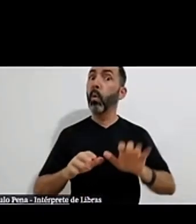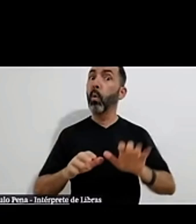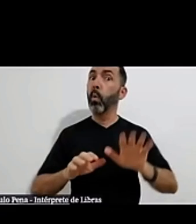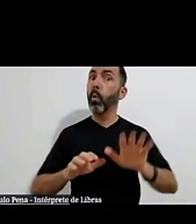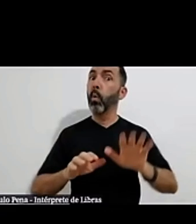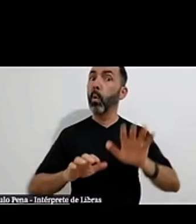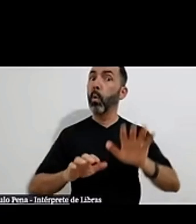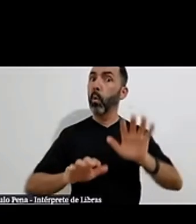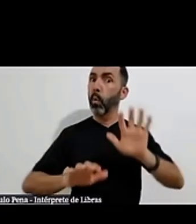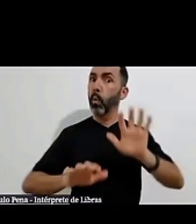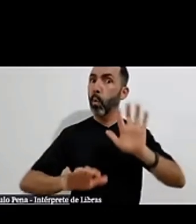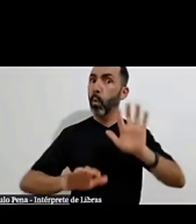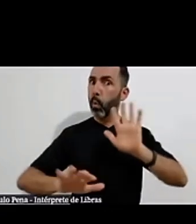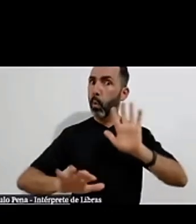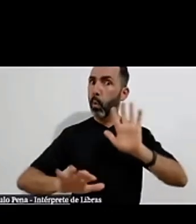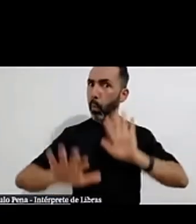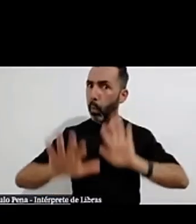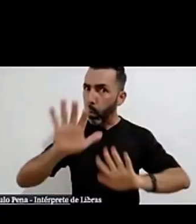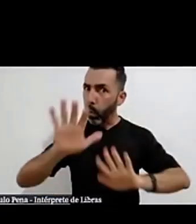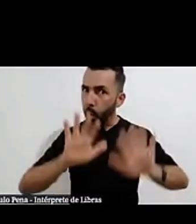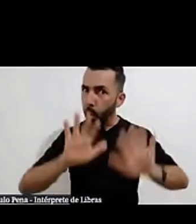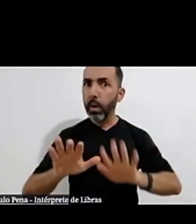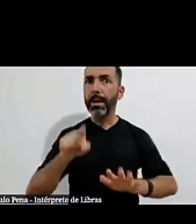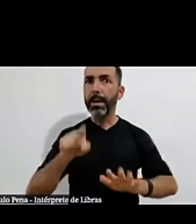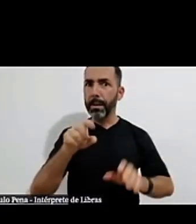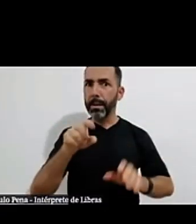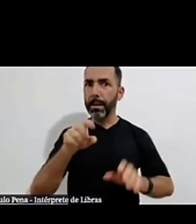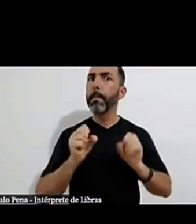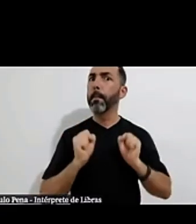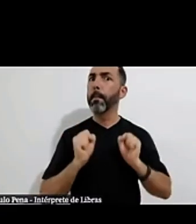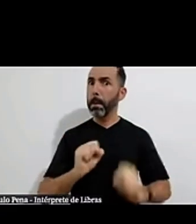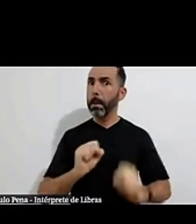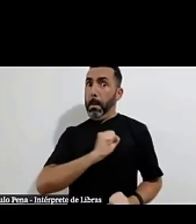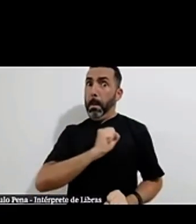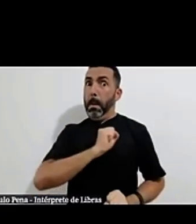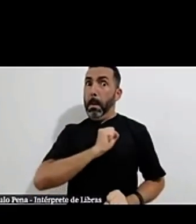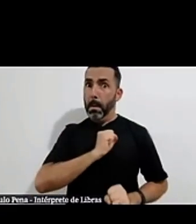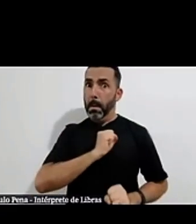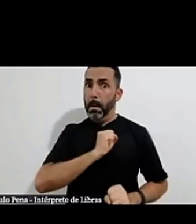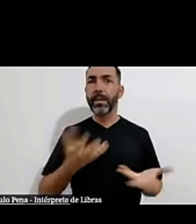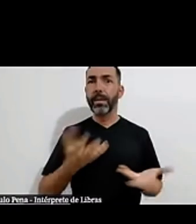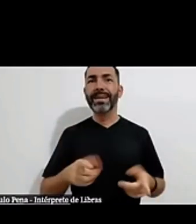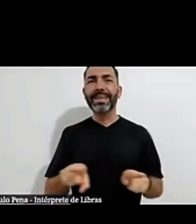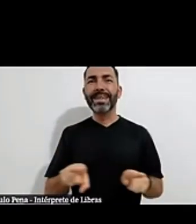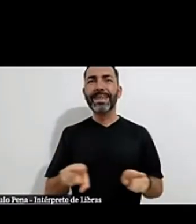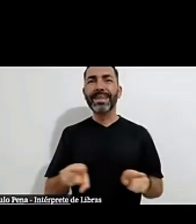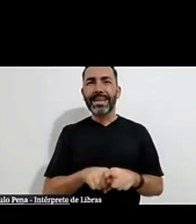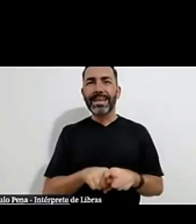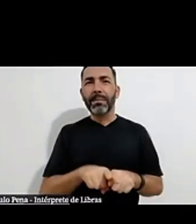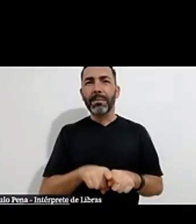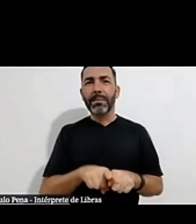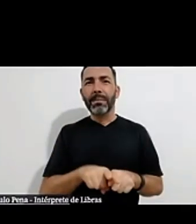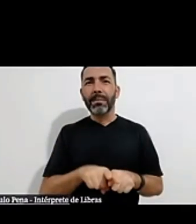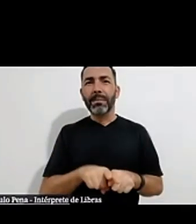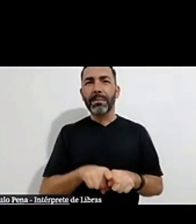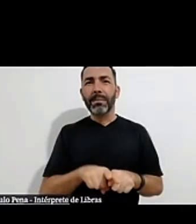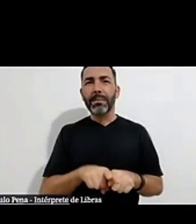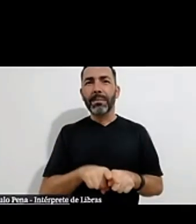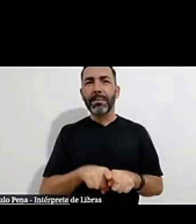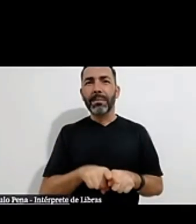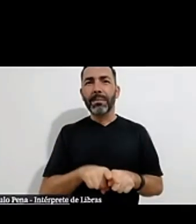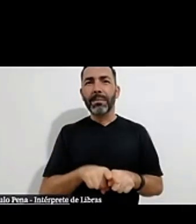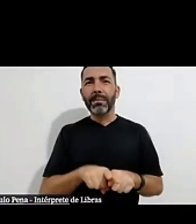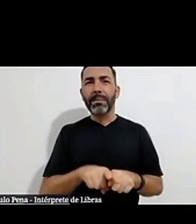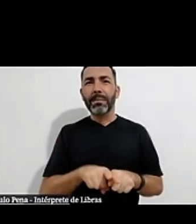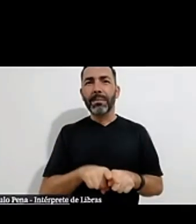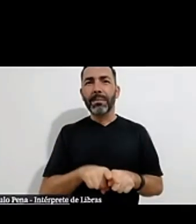sedentarismo. Você é sedentário, não faz caminhada, não faz nenhum